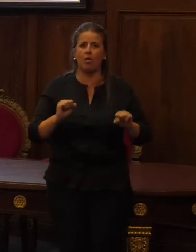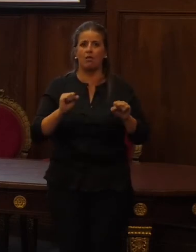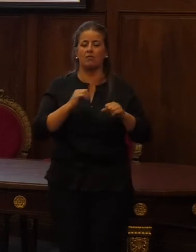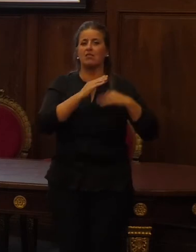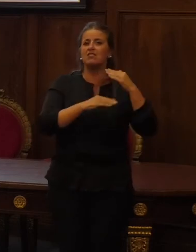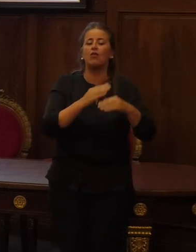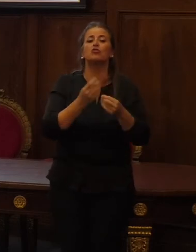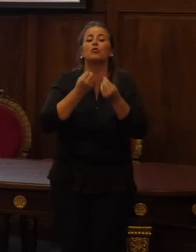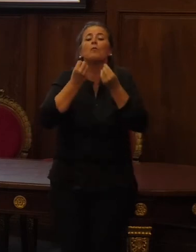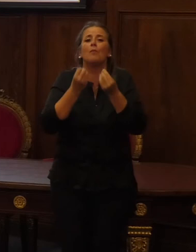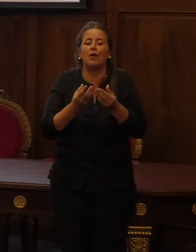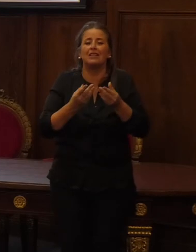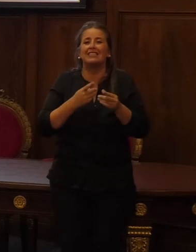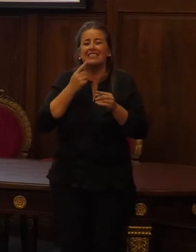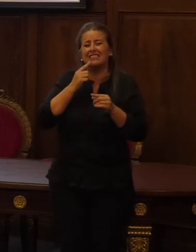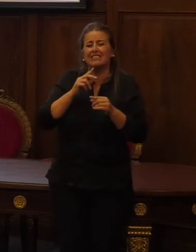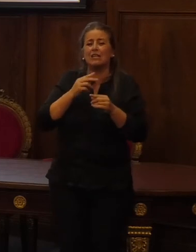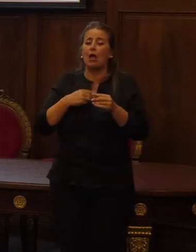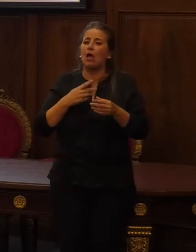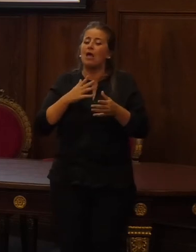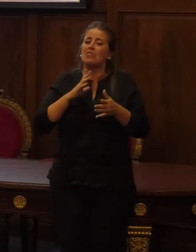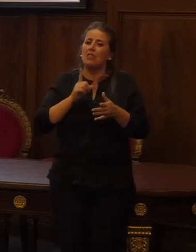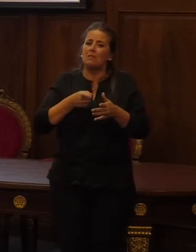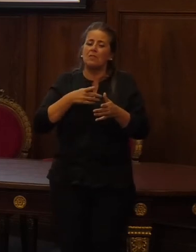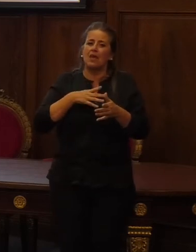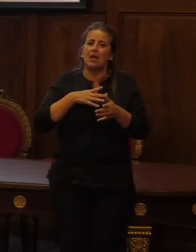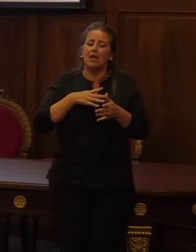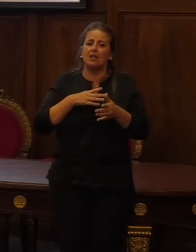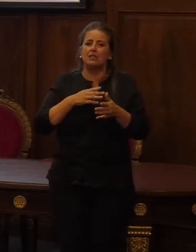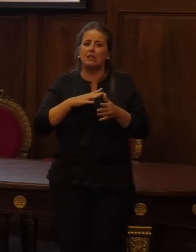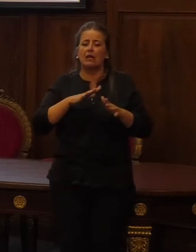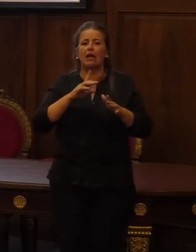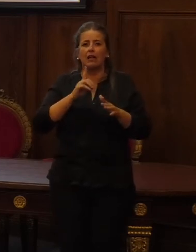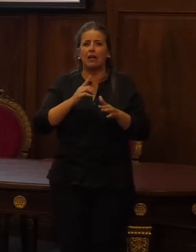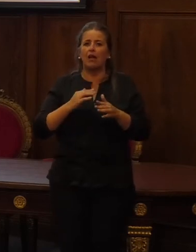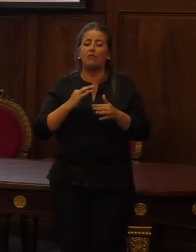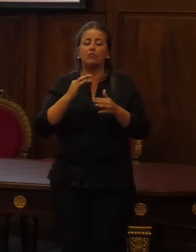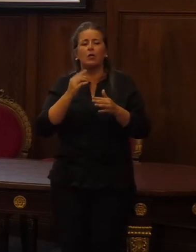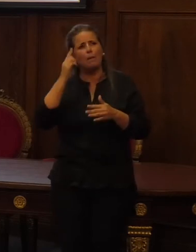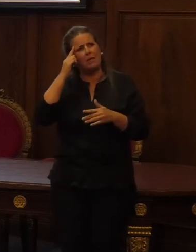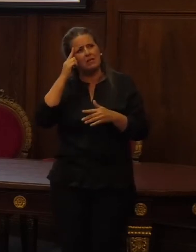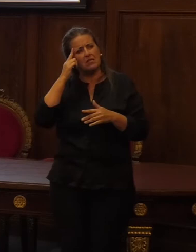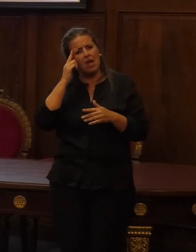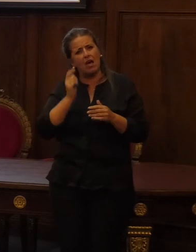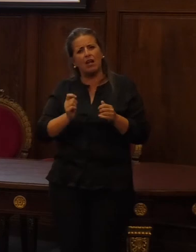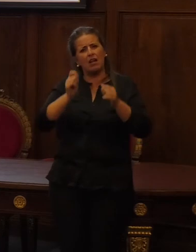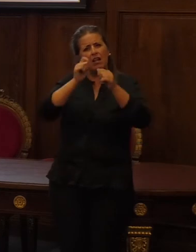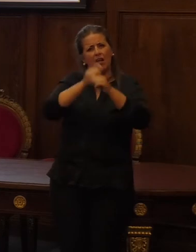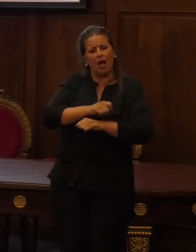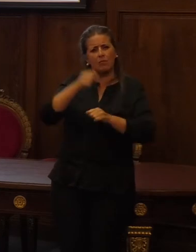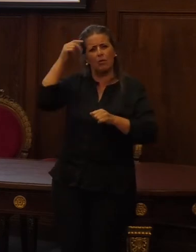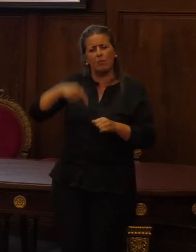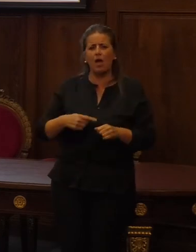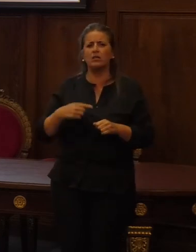desarrollos, como lo será en el plano de la enseñanza y estructura académica el poder pensar la reforma de un plan que